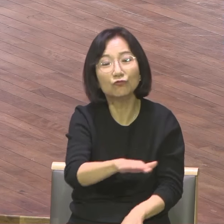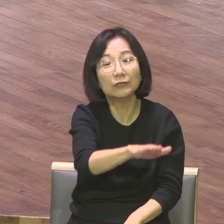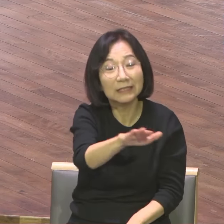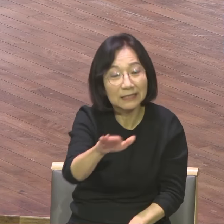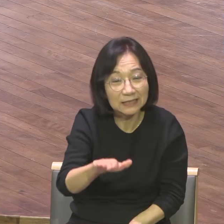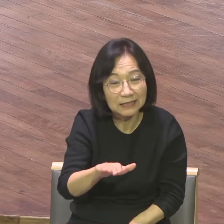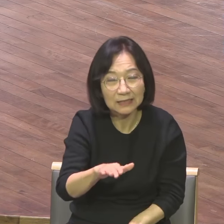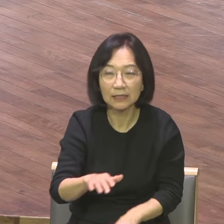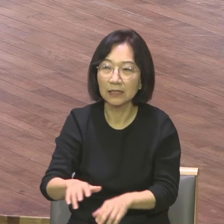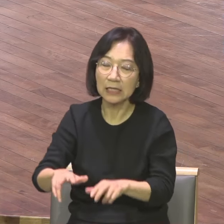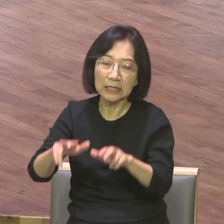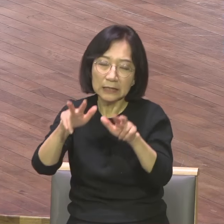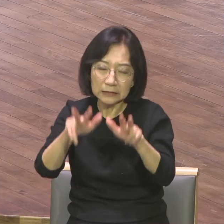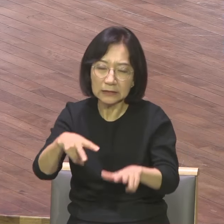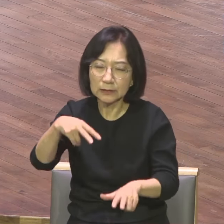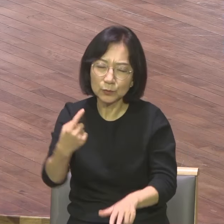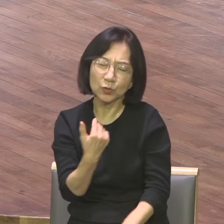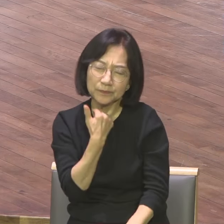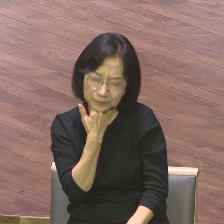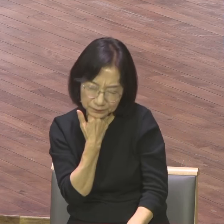지금도 기다리고 계세요.